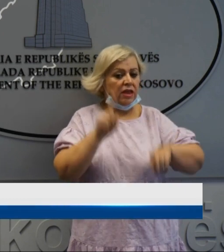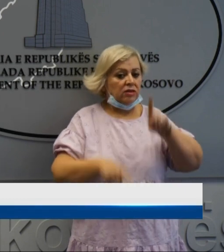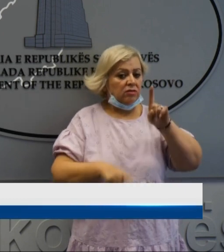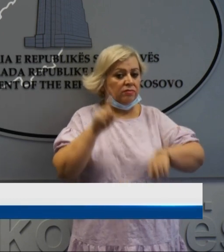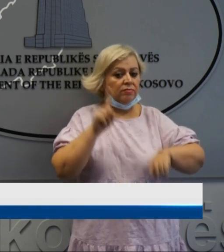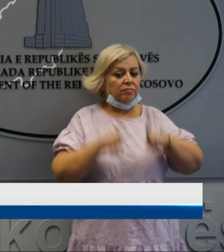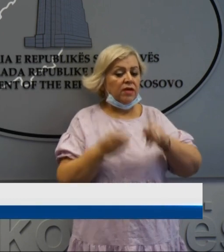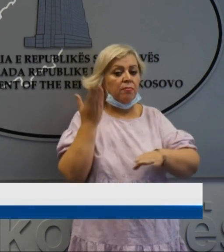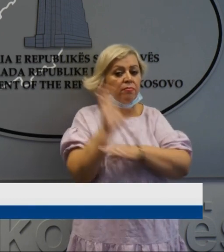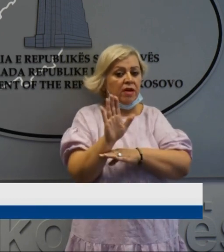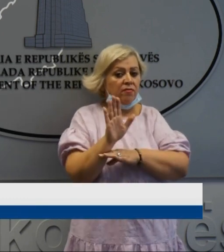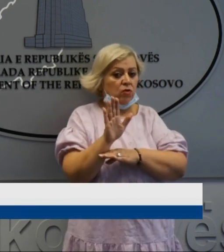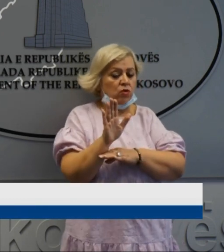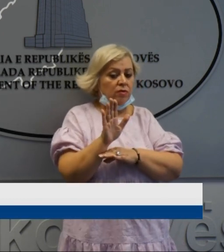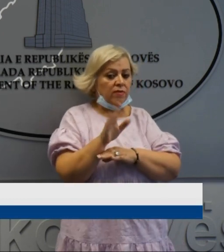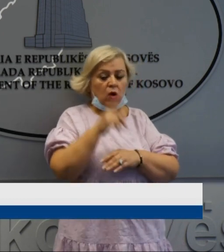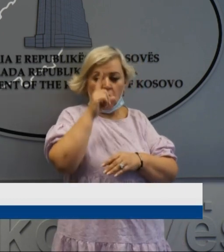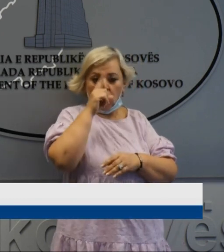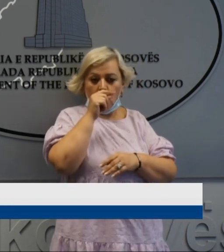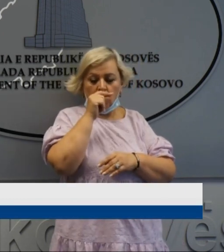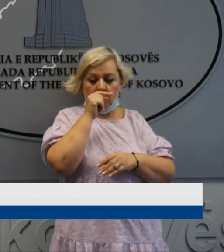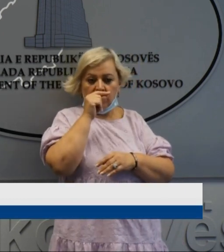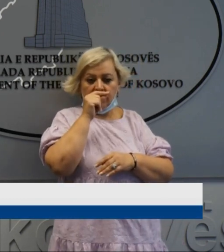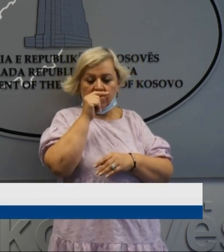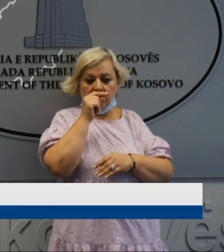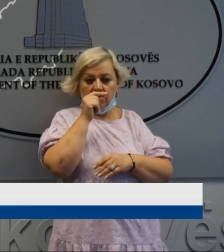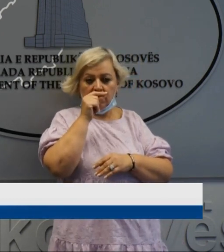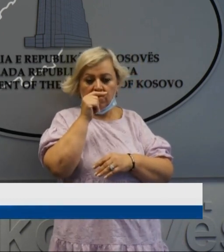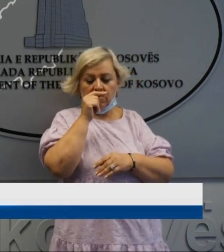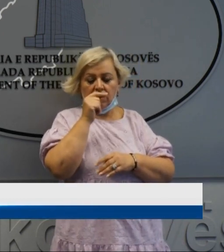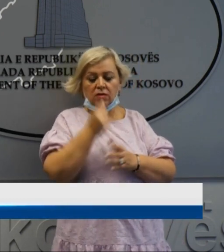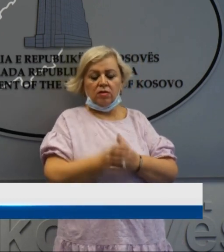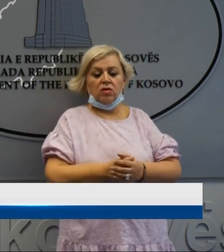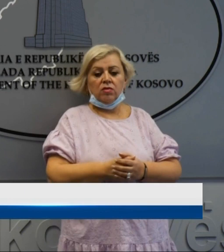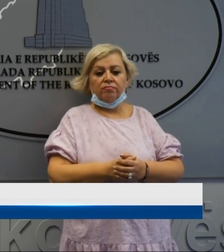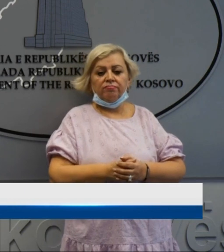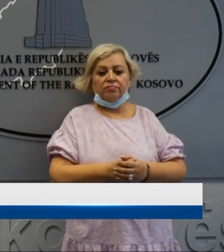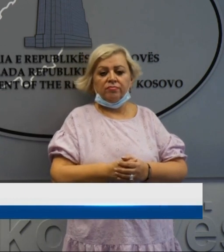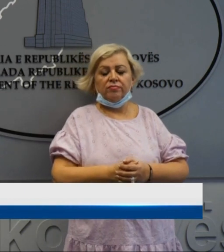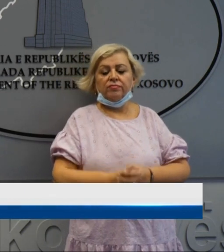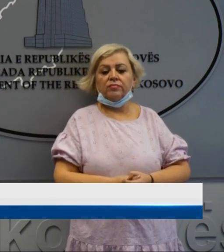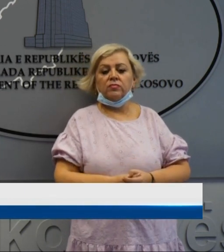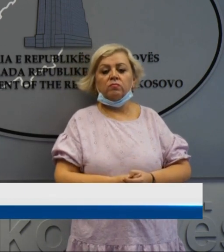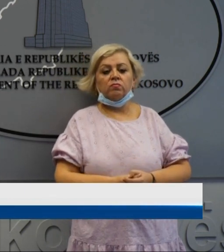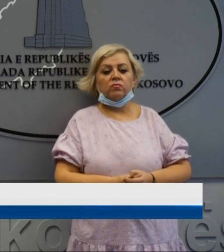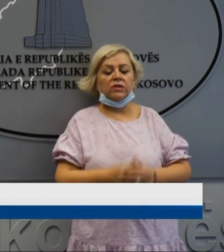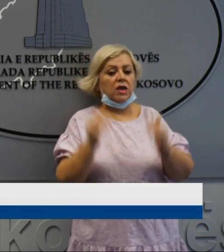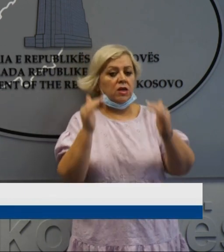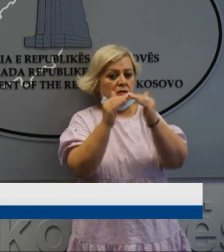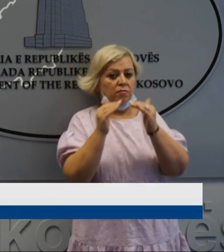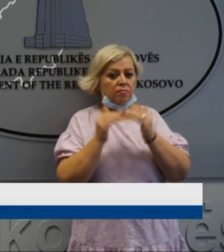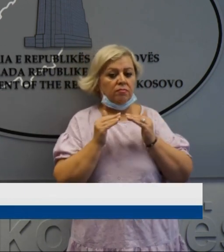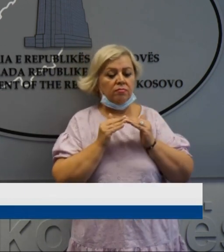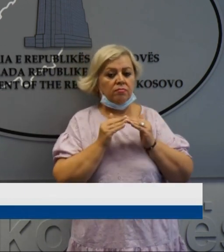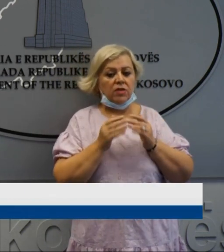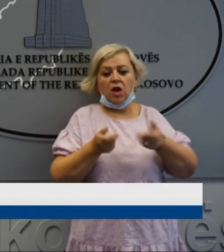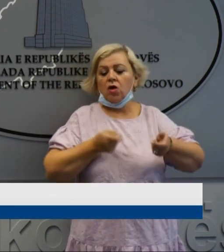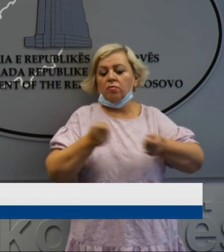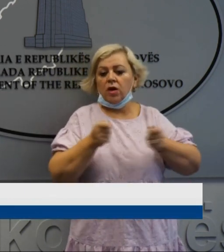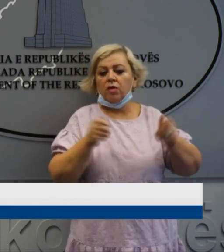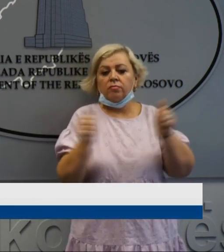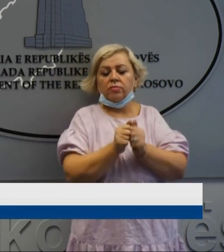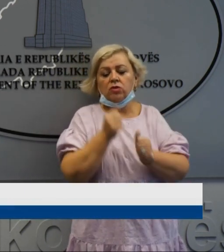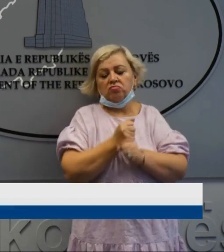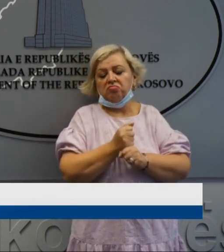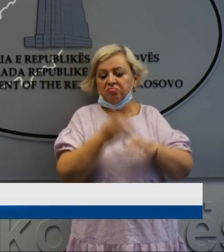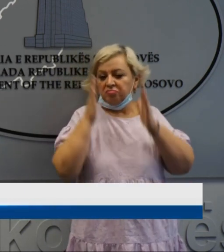nga përfaqësuesit e komunave me shumicë sërbe dhe jemi dakorduar për koordinim dhe bashkëpunim